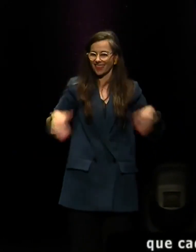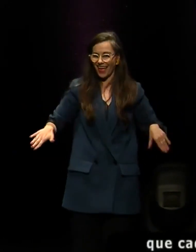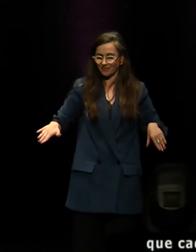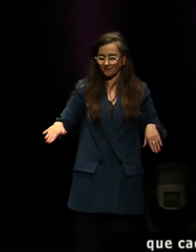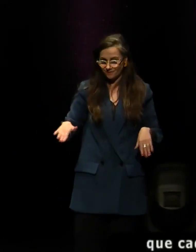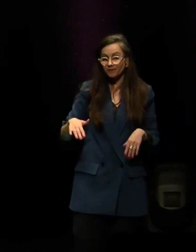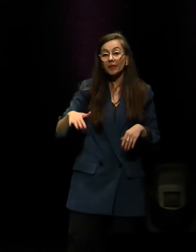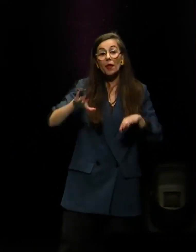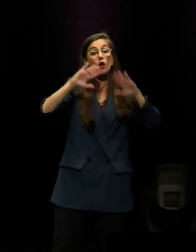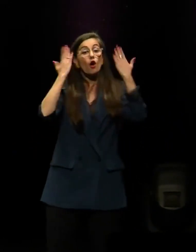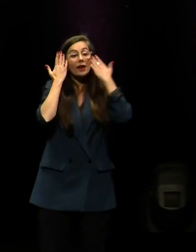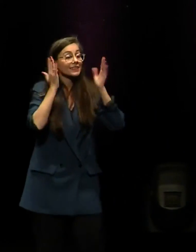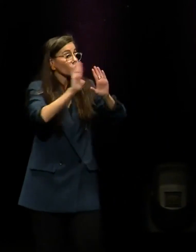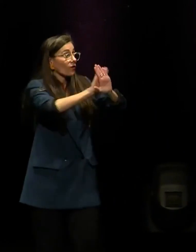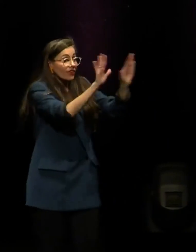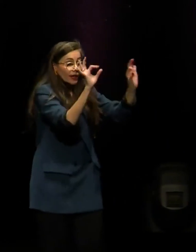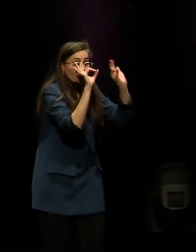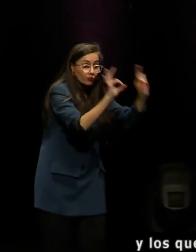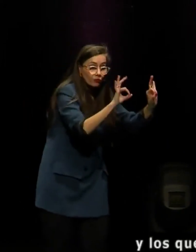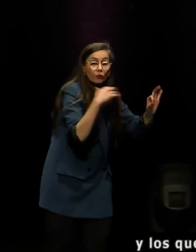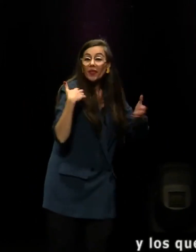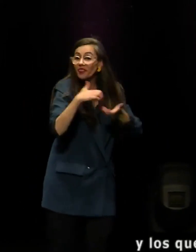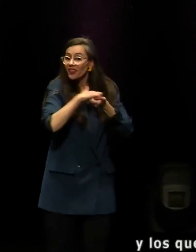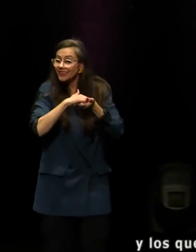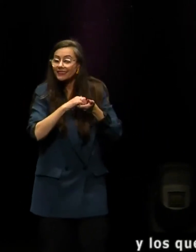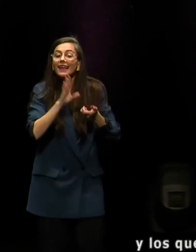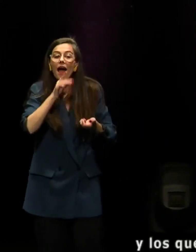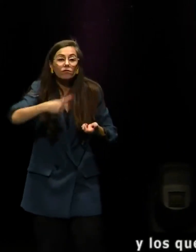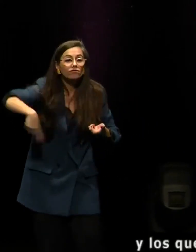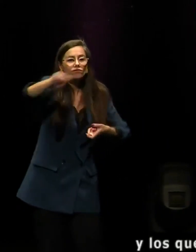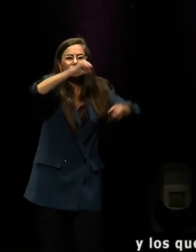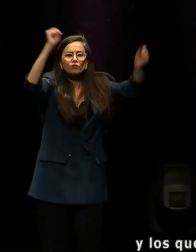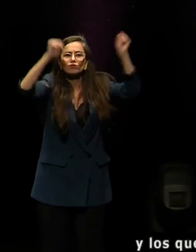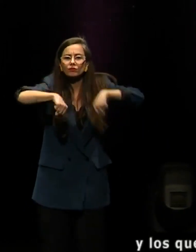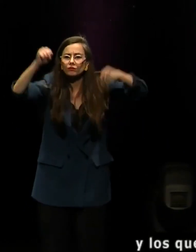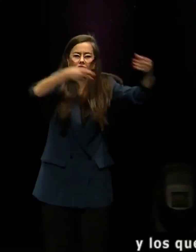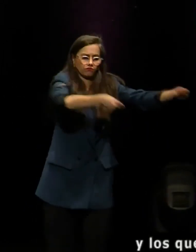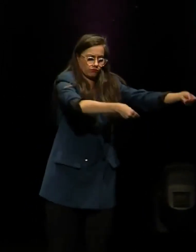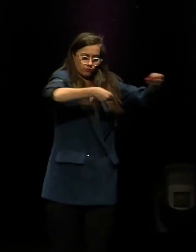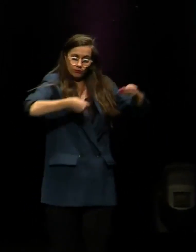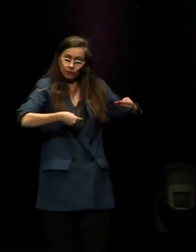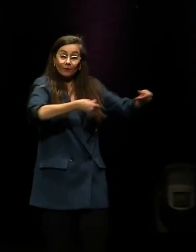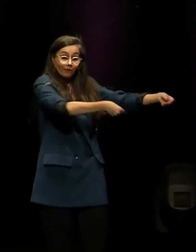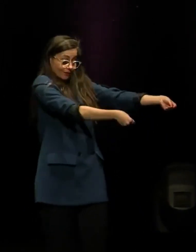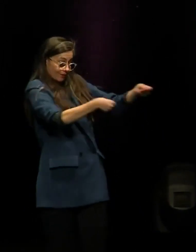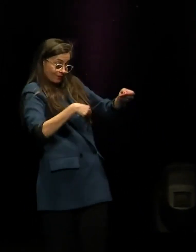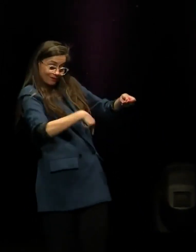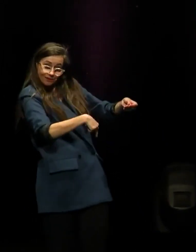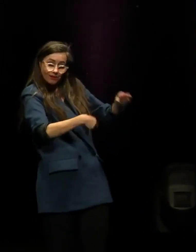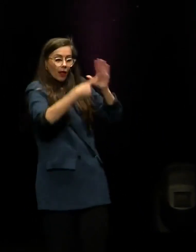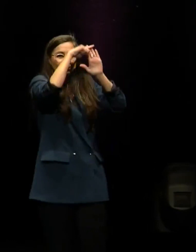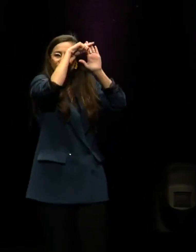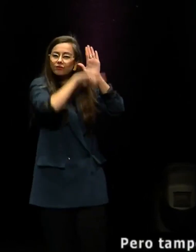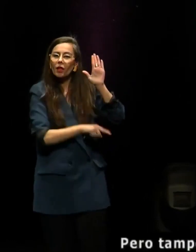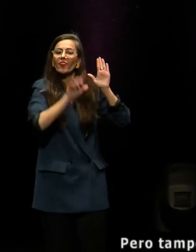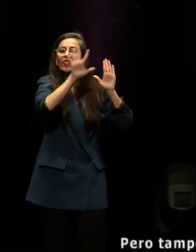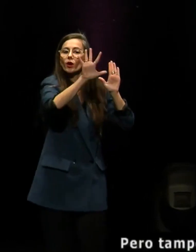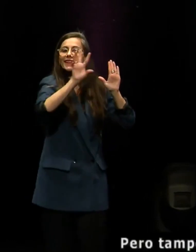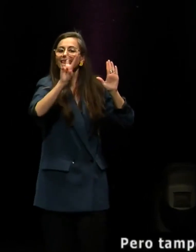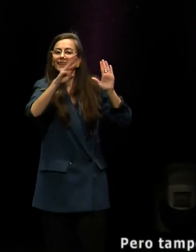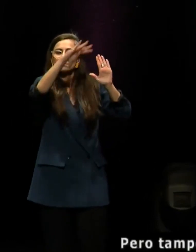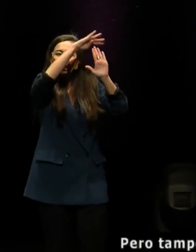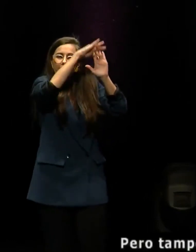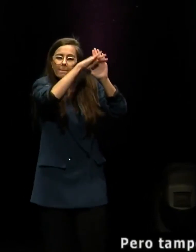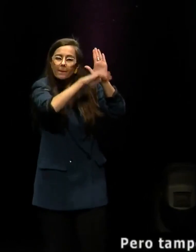preparados para recibirlos. Todas estas cuestiones ya las hablábamos en ese congreso. Y cuando acabamos ese congreso con las conclusiones que